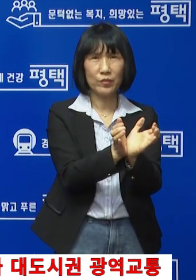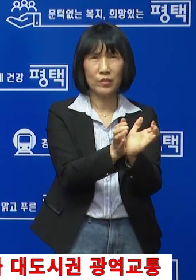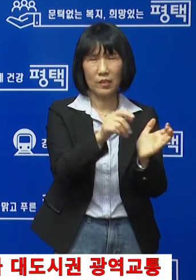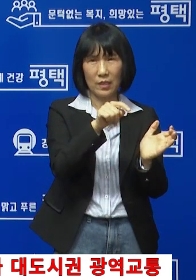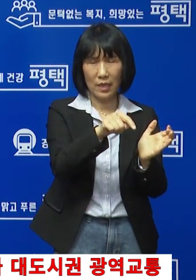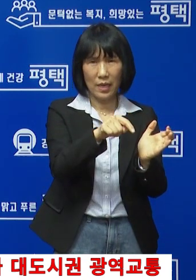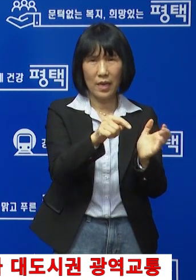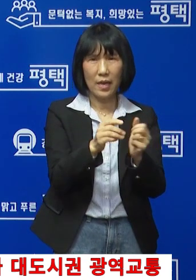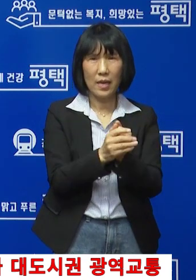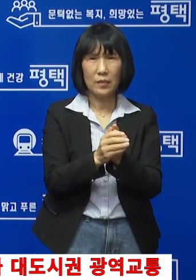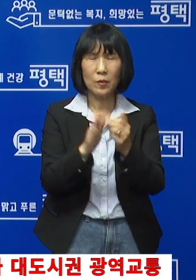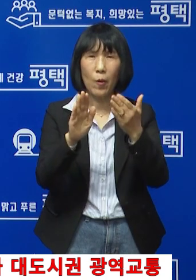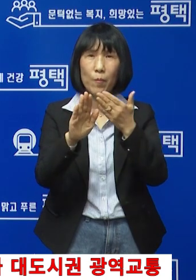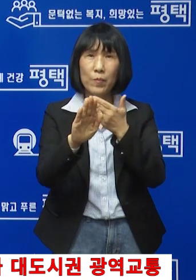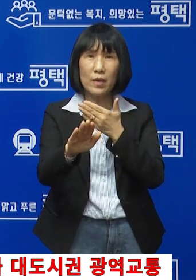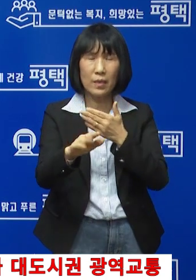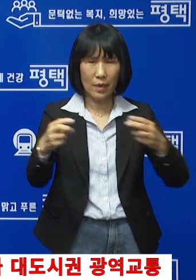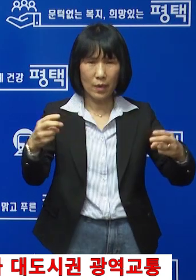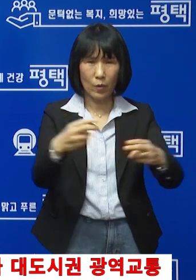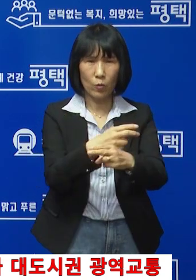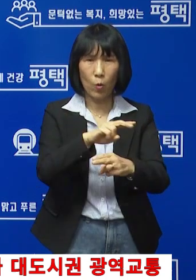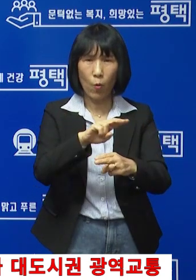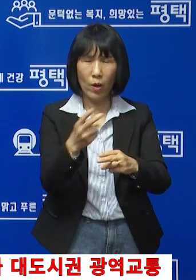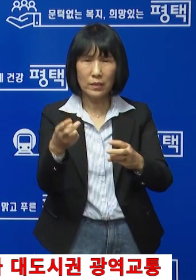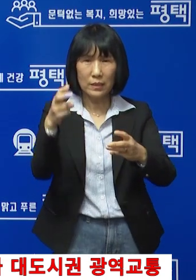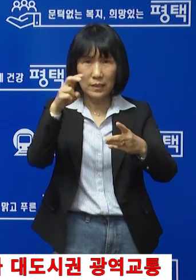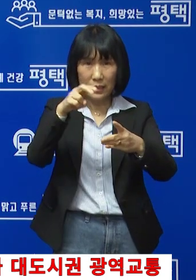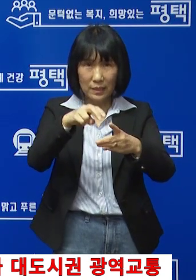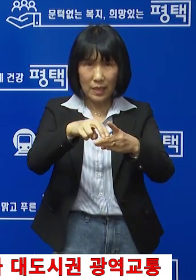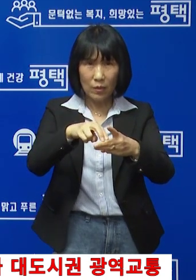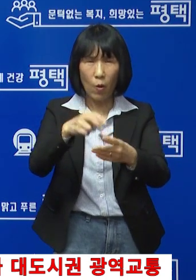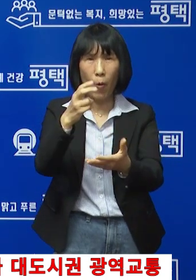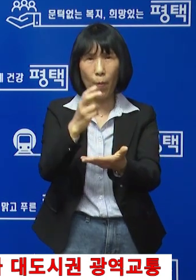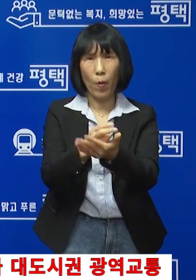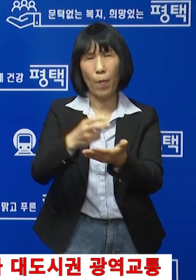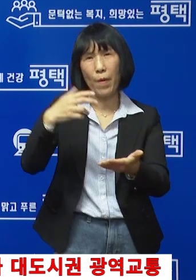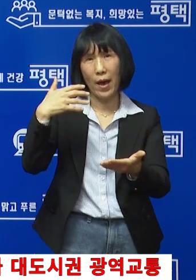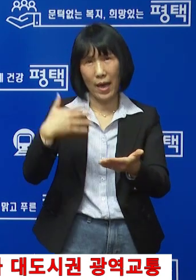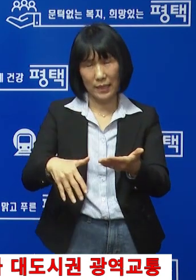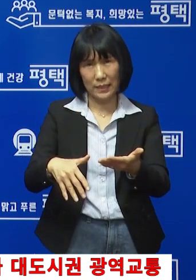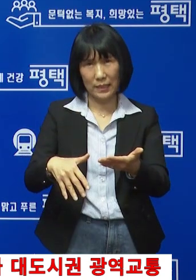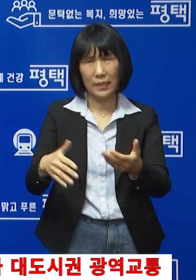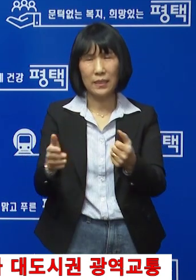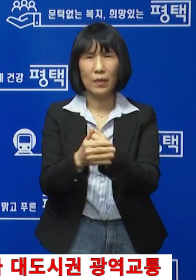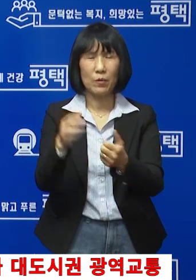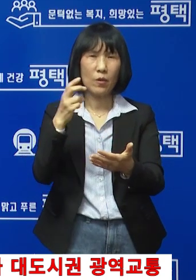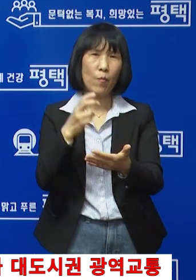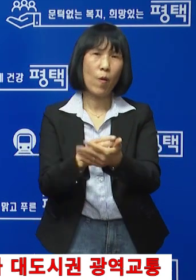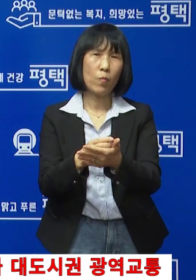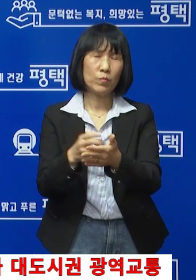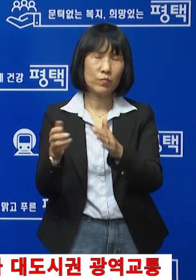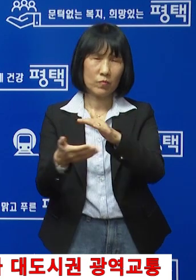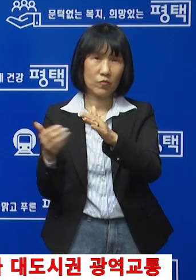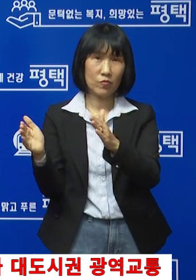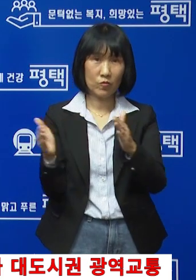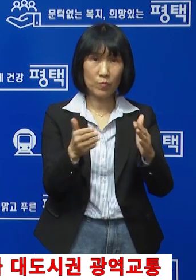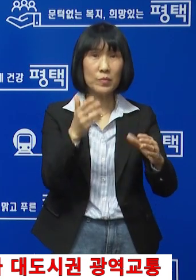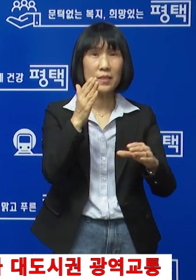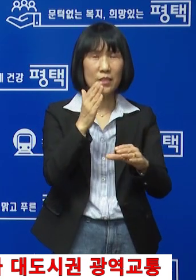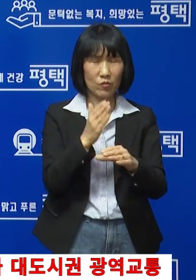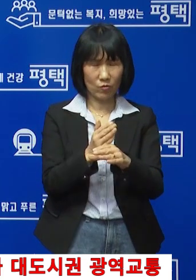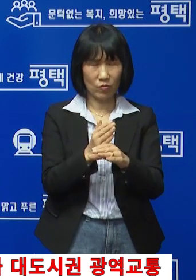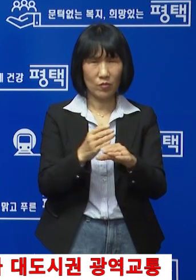미래형 환승센터에 대한 제도 같은 게 이제 정리가 안 됐기 때문에 그런 제도적인 마련을 준비할 그런 걸로 알고 있습니다. 그렇다면